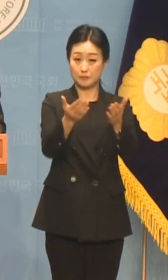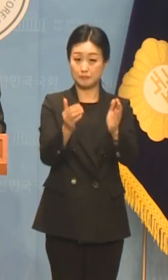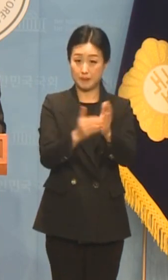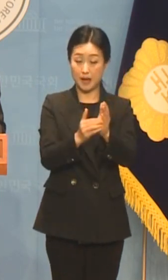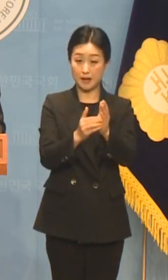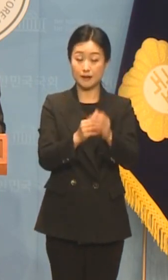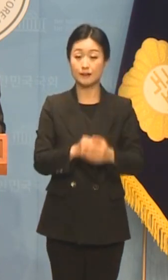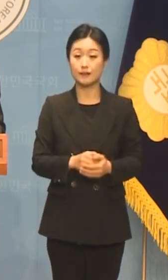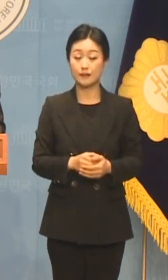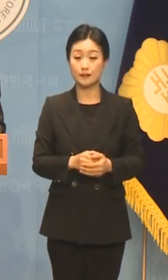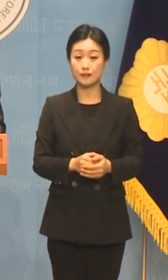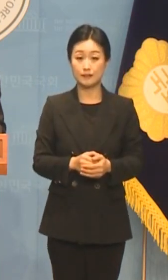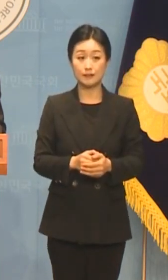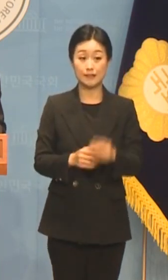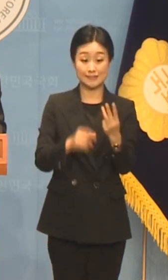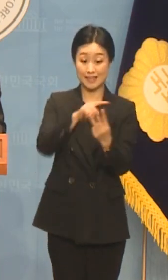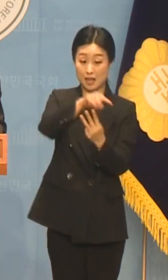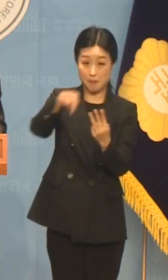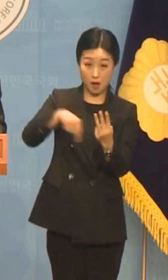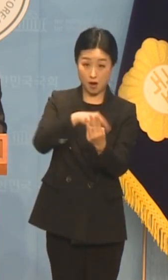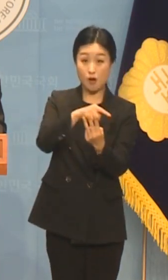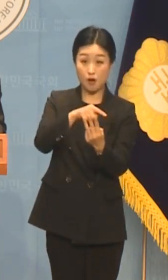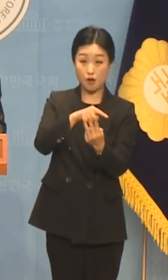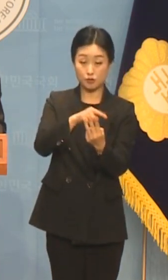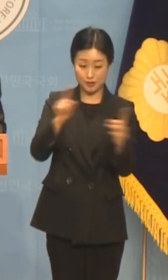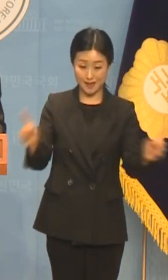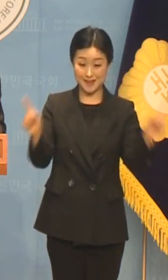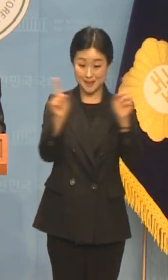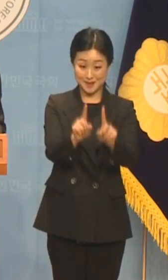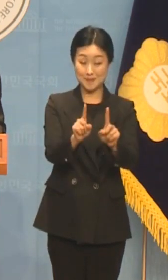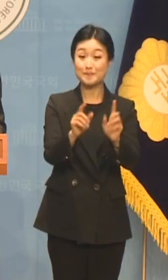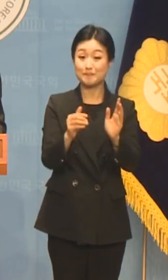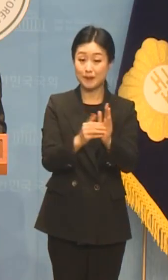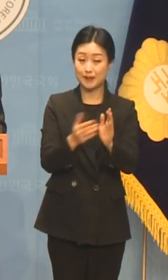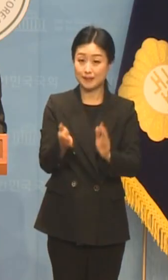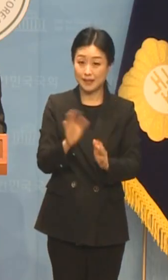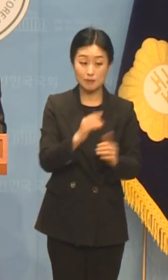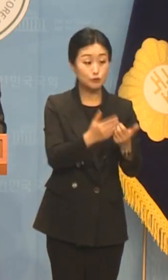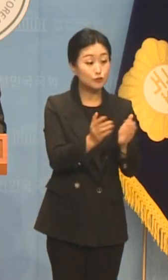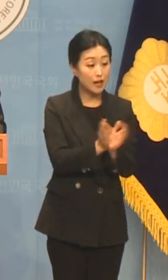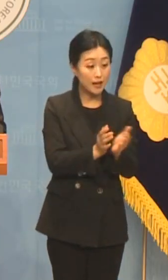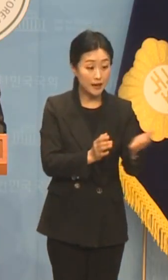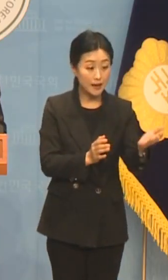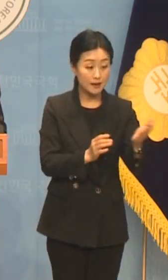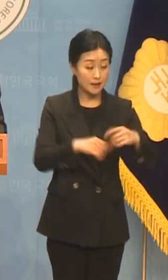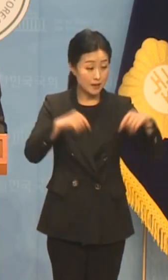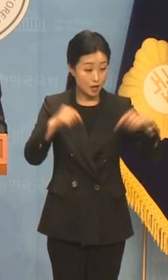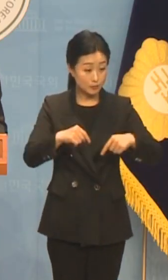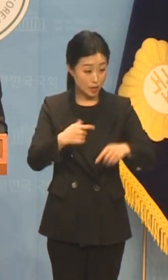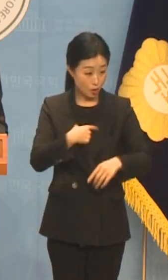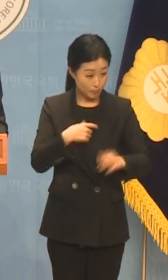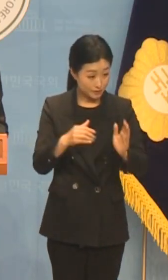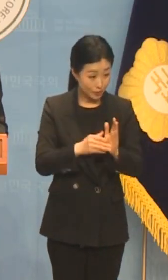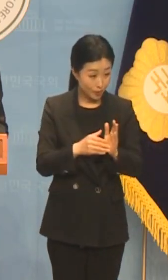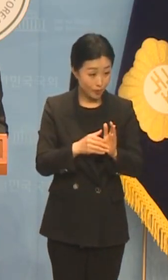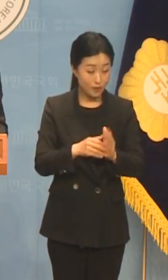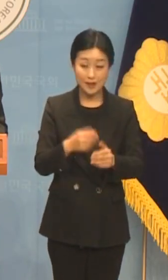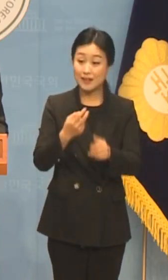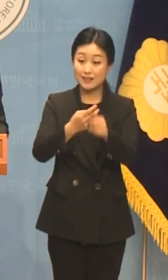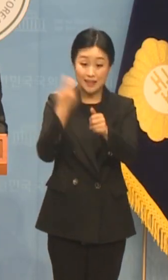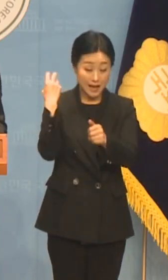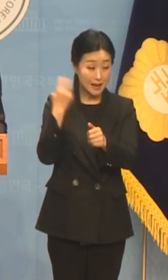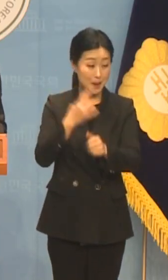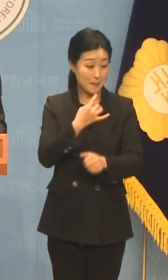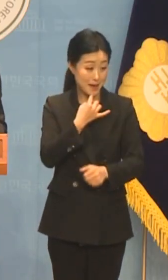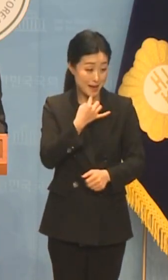공백 사태를 해결하고자 제안한 바 있습니다. 그러나 민주당은 협상을 거부하고 탄핵